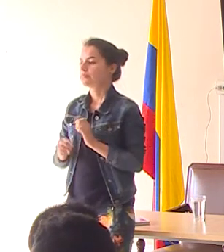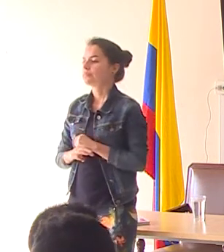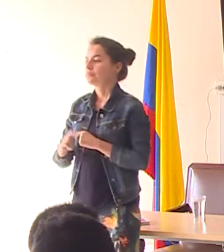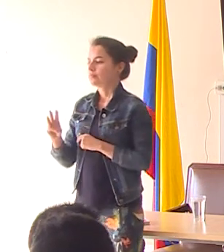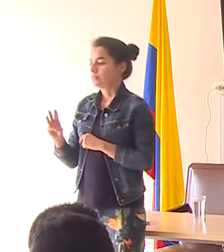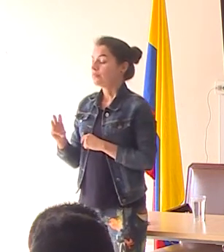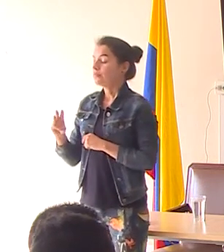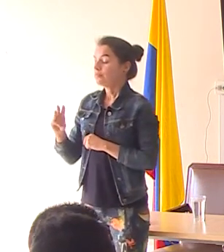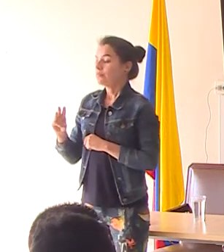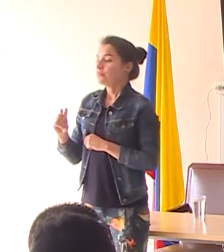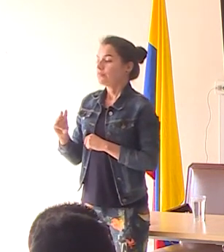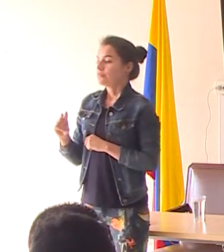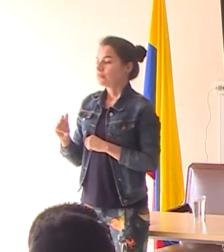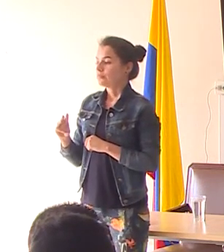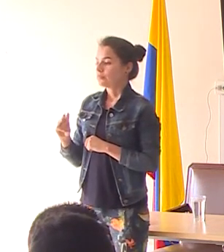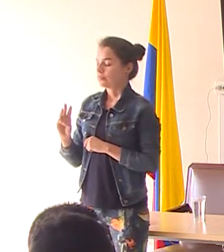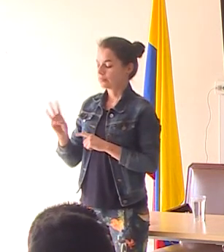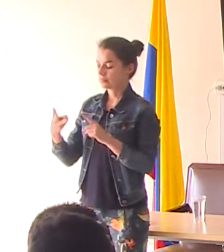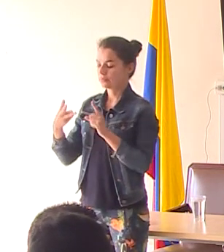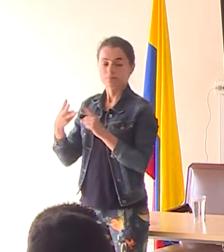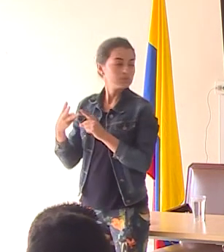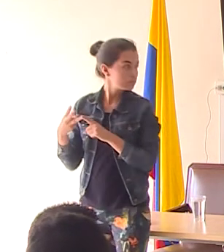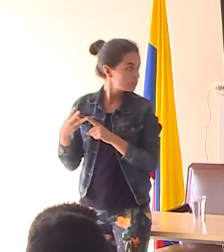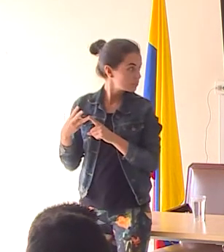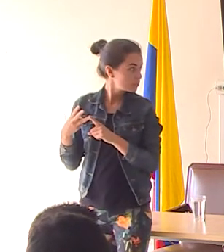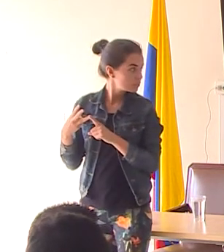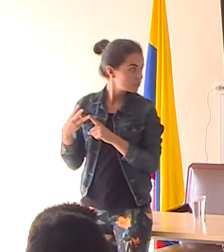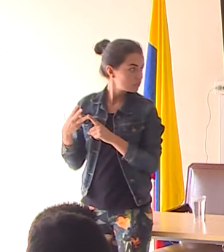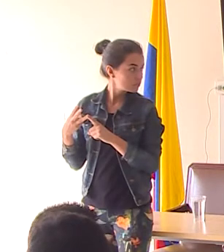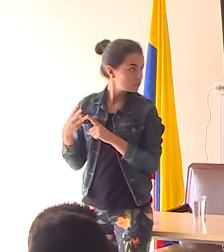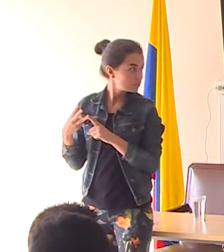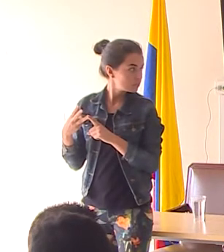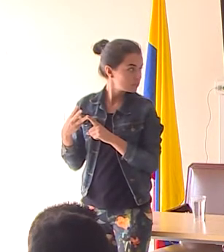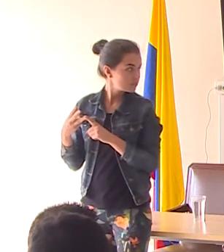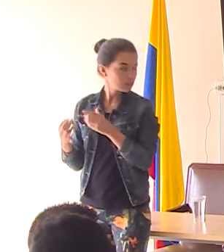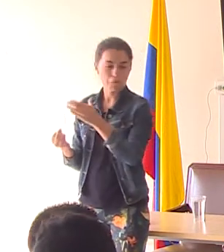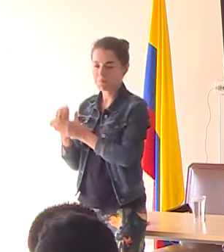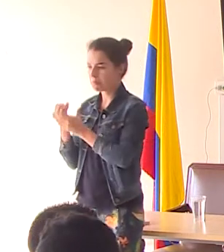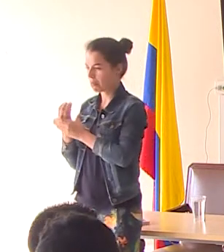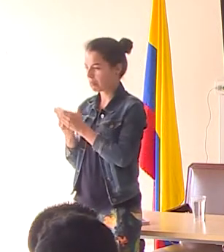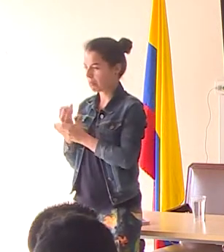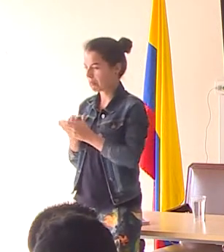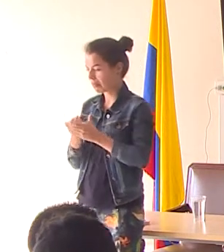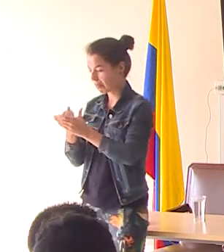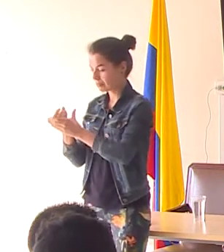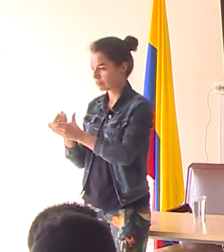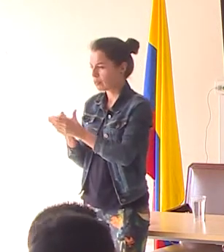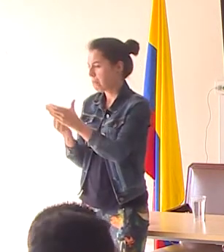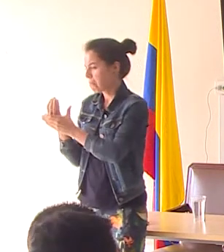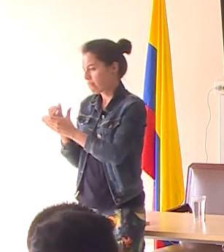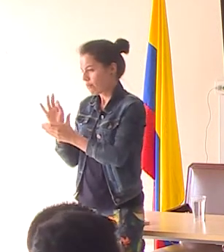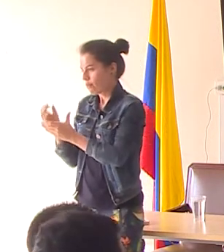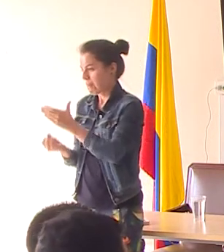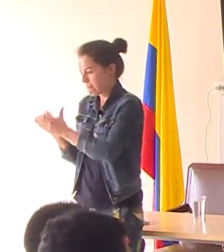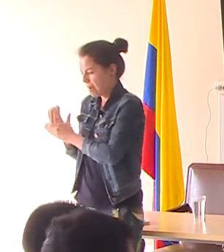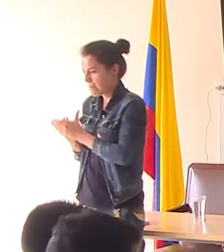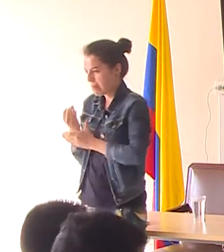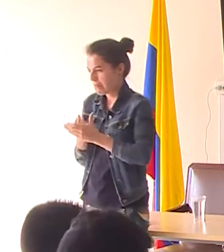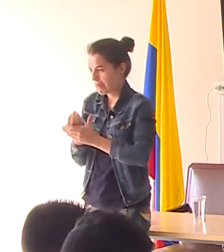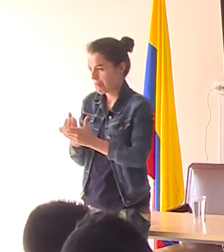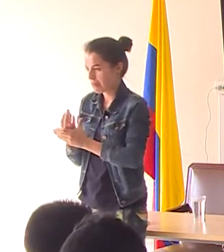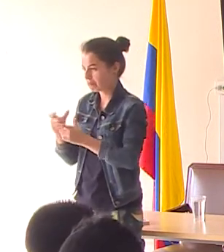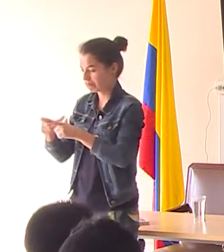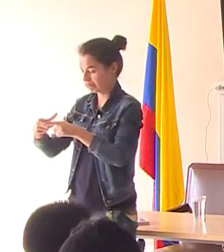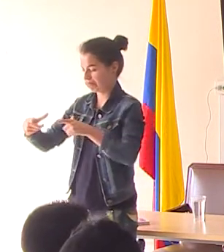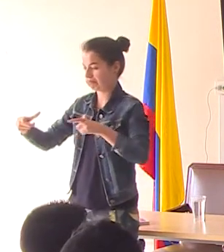subsidios y recursos públicos por procesos de producción masiva y especulativa de vivienda y no solamente bueno